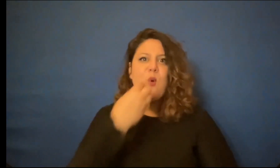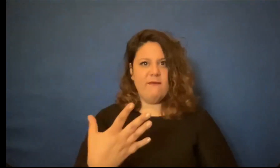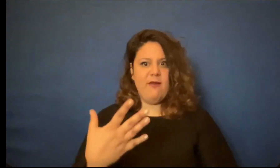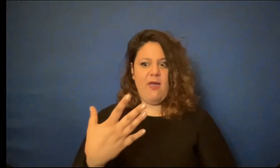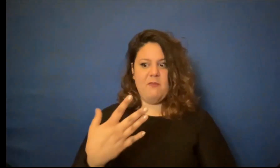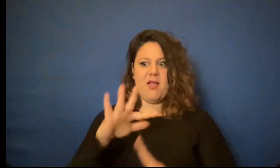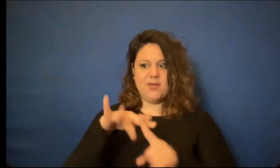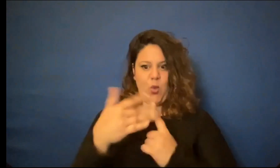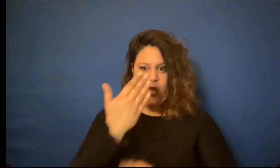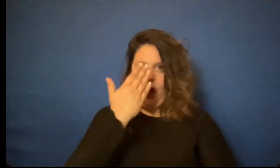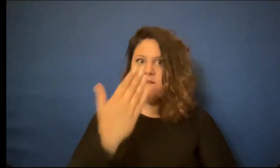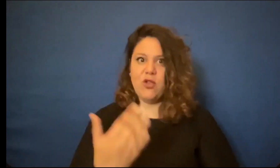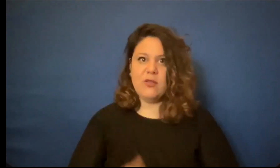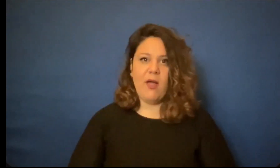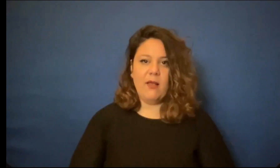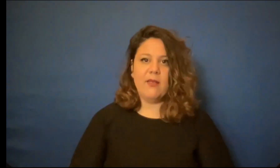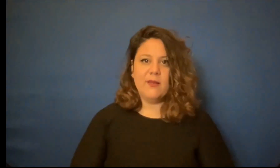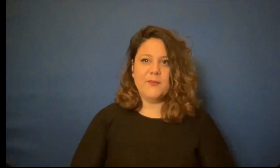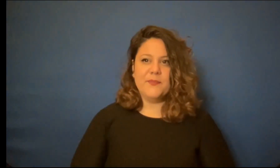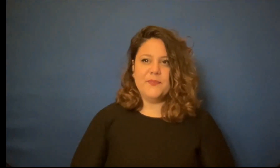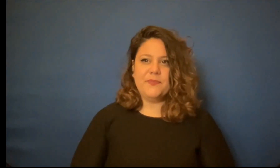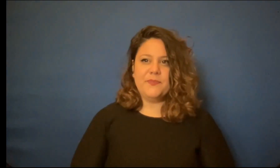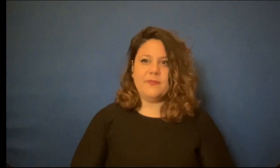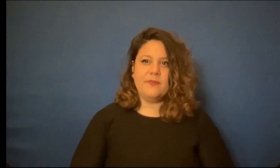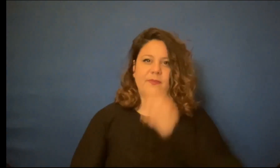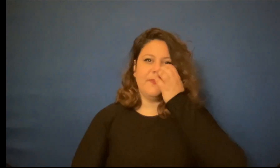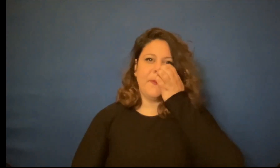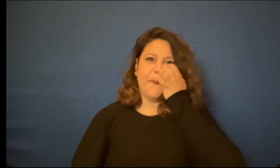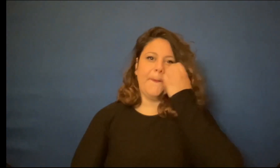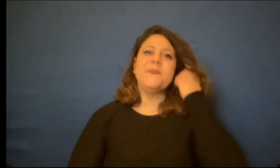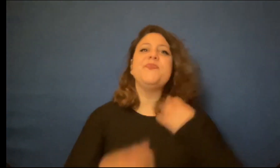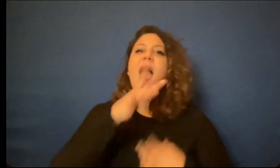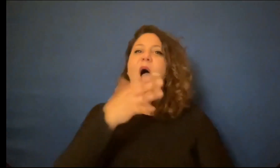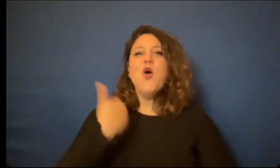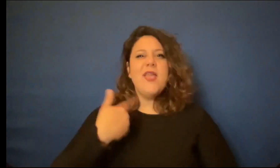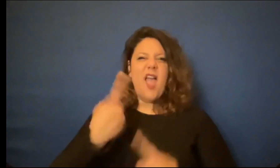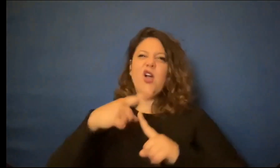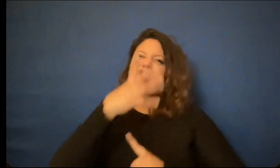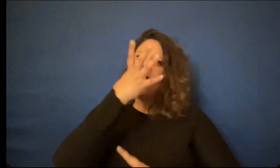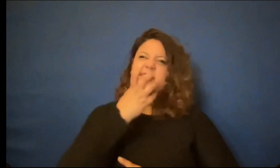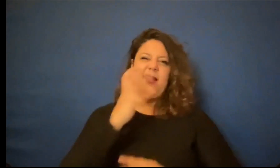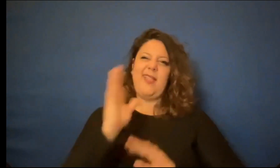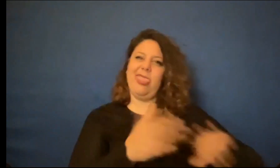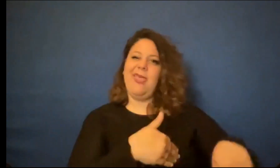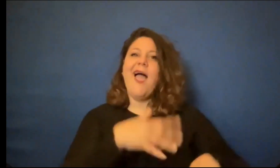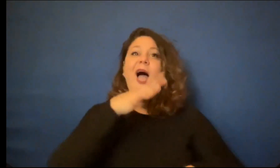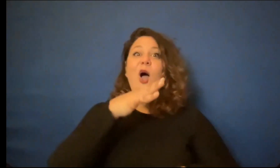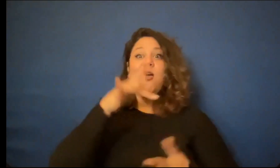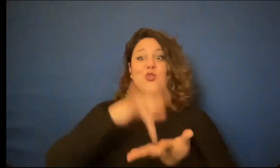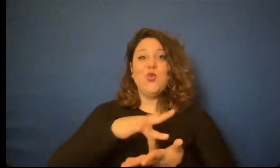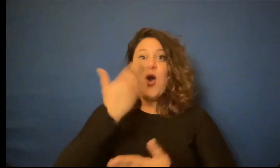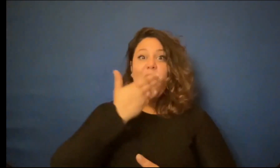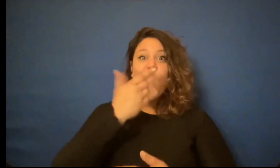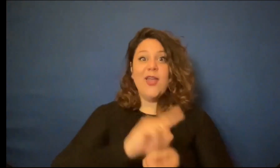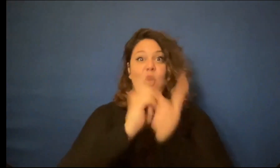eso. Y vamos a dejar de hablar de cosas tristes, porque luego cambió tu vida cuando cambiaste de colegio,